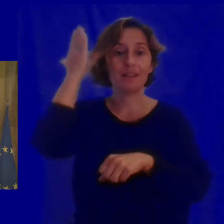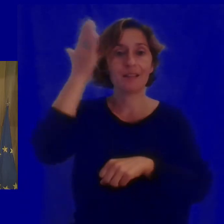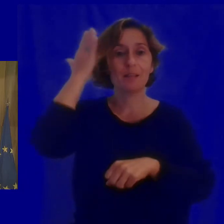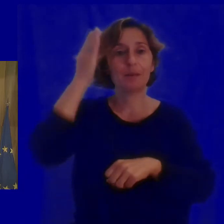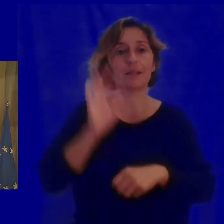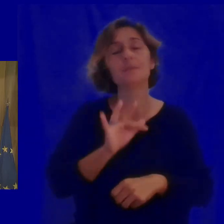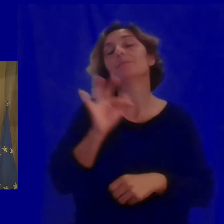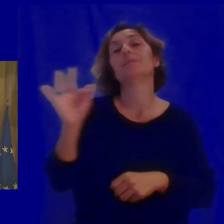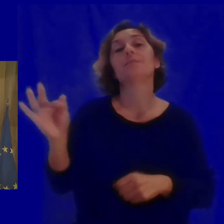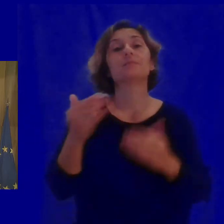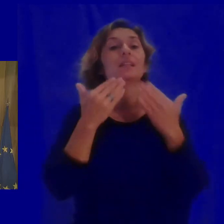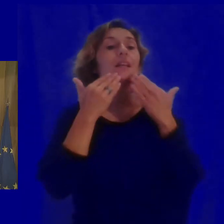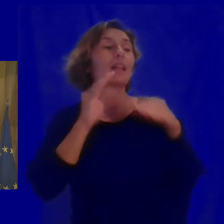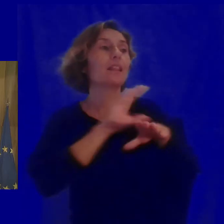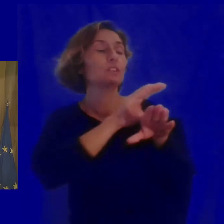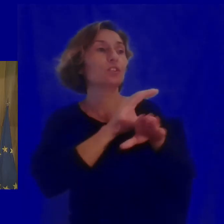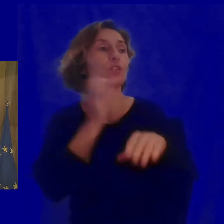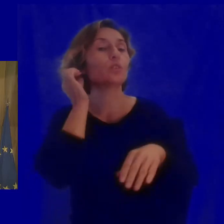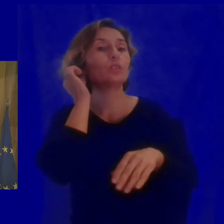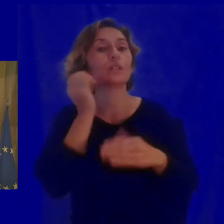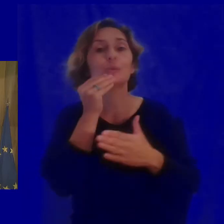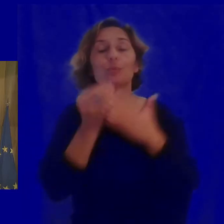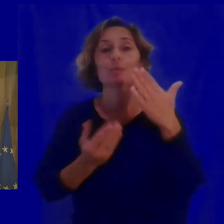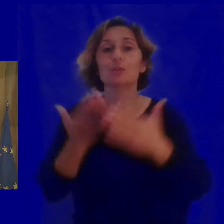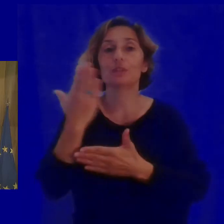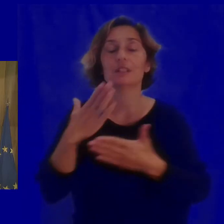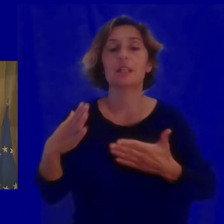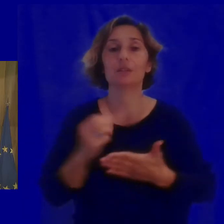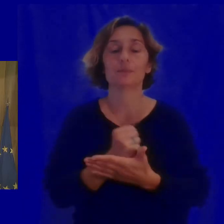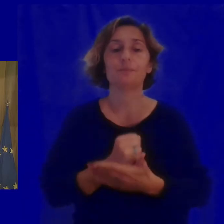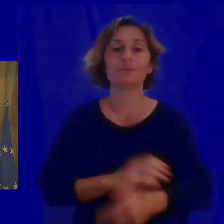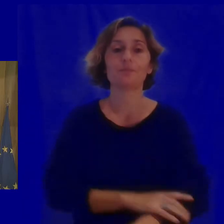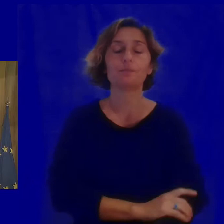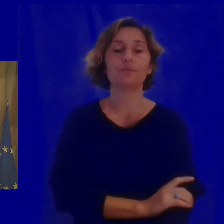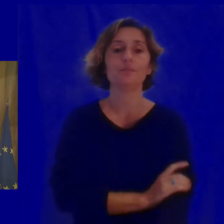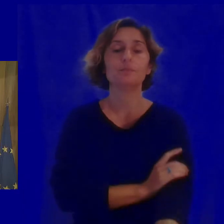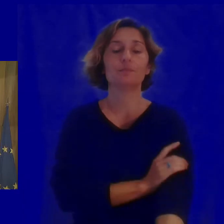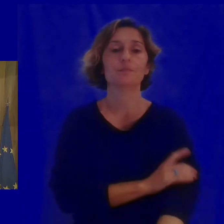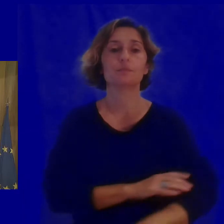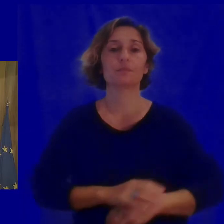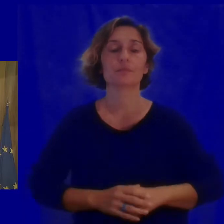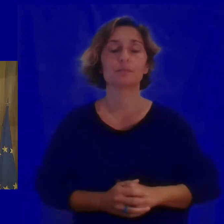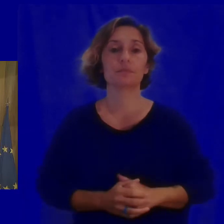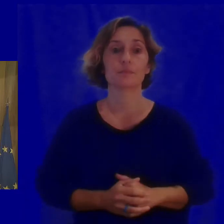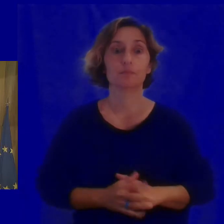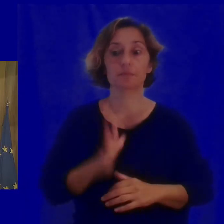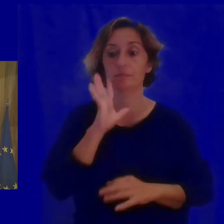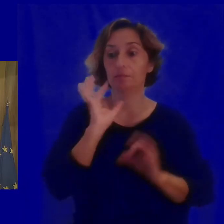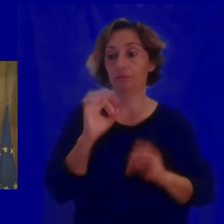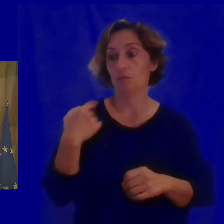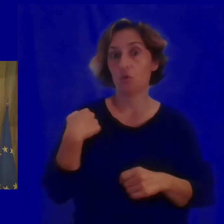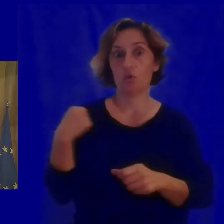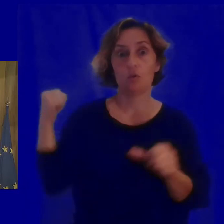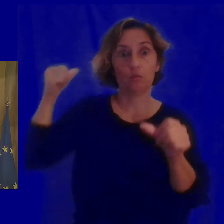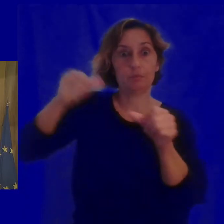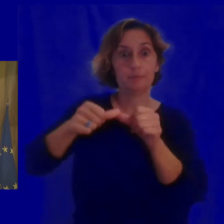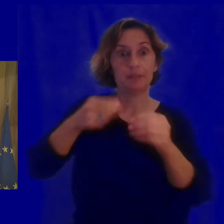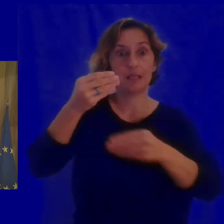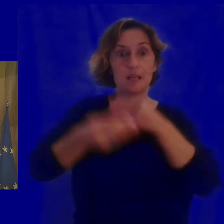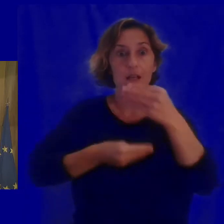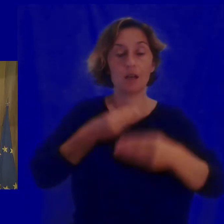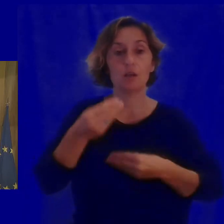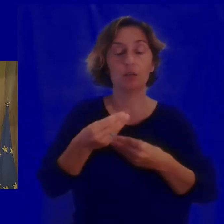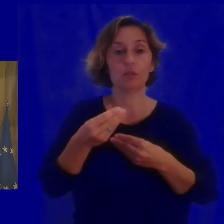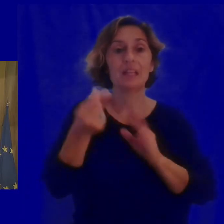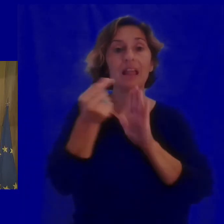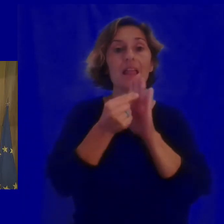Gracias, consejera. Buenos días a todos y a todas. Yo, como suelo hacer habitualmente, os voy a pasar